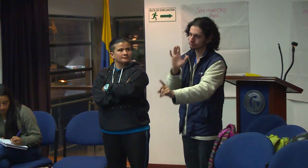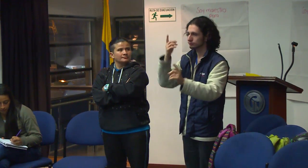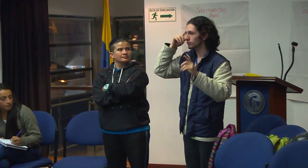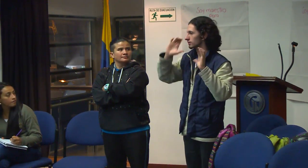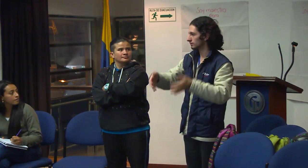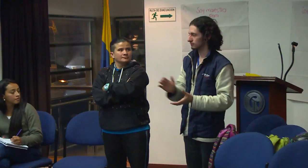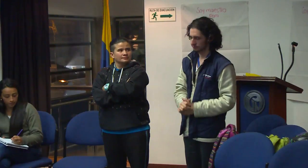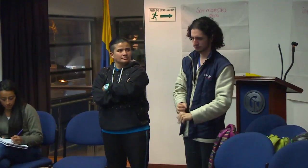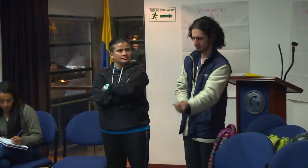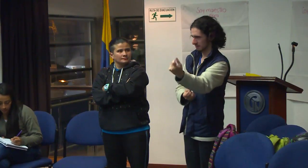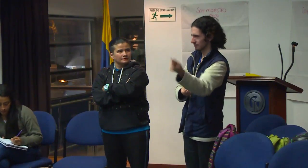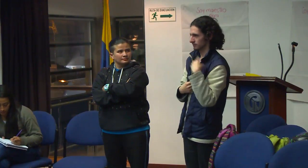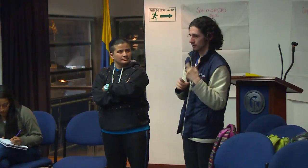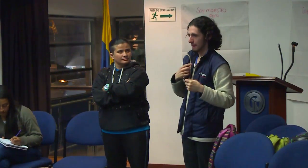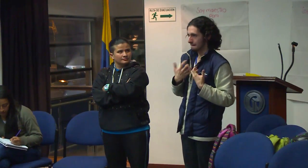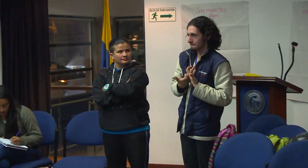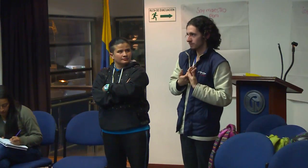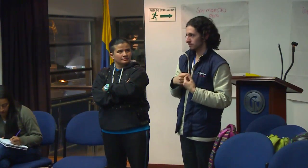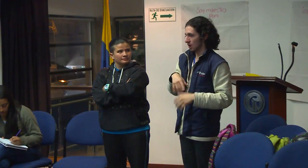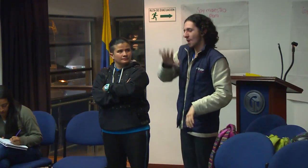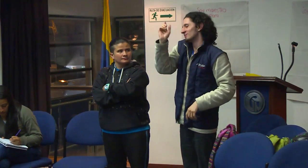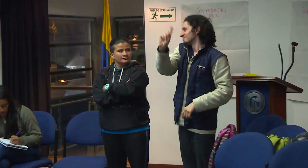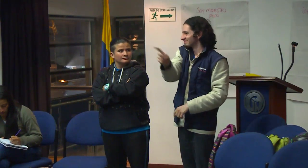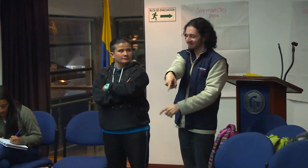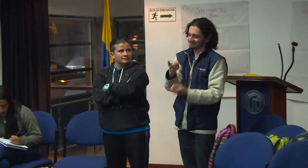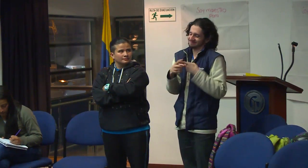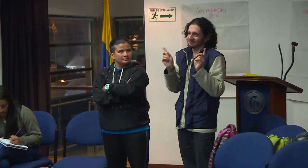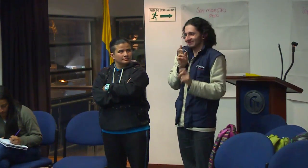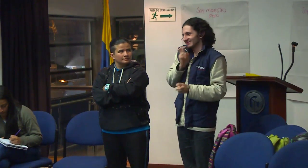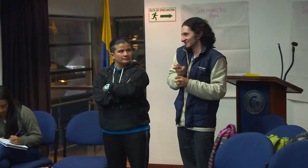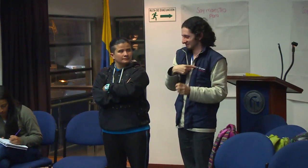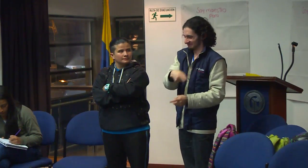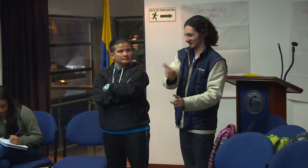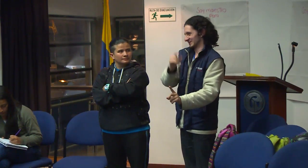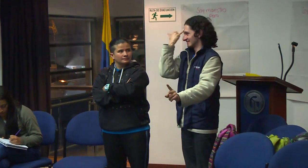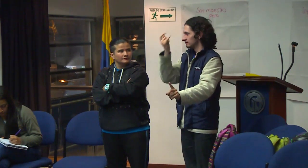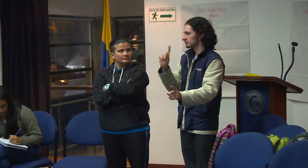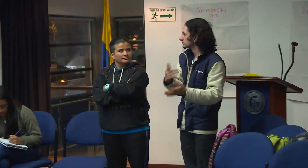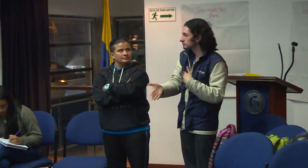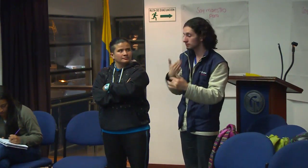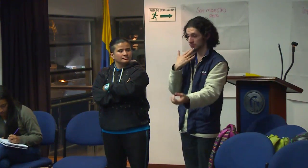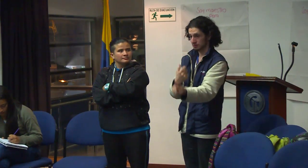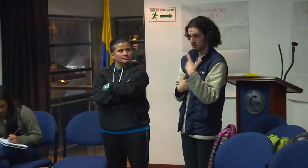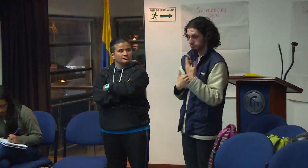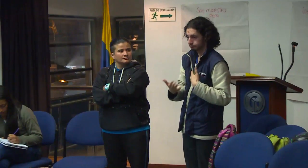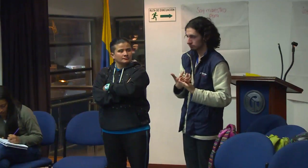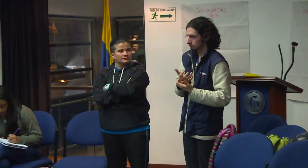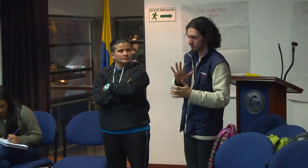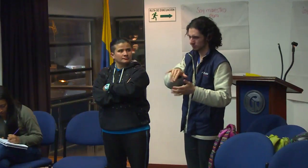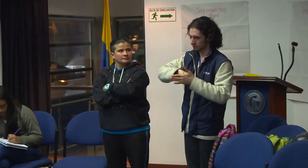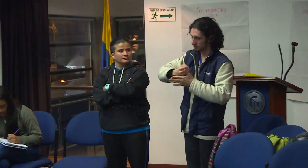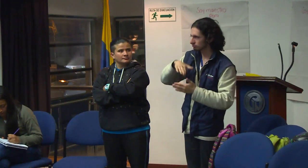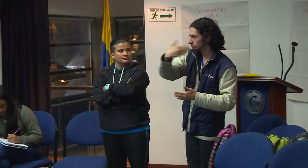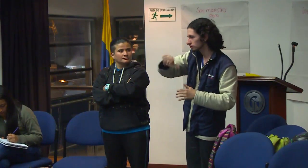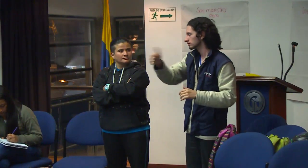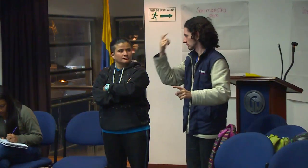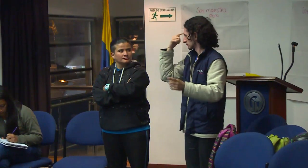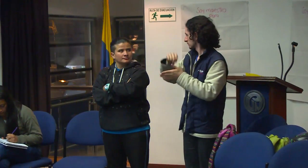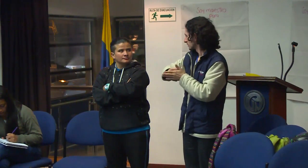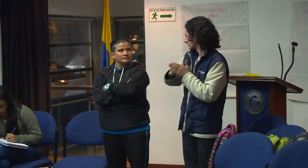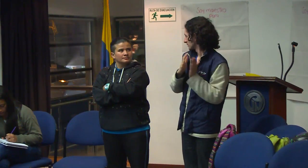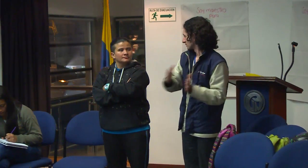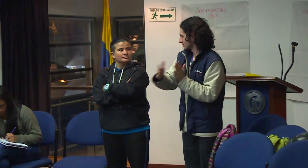mismo, no es llegar a clase, darle al otro, sino ¿quién es el otro? ¿Sí? Yo como que, ay, no sé, es difícil interactuar con